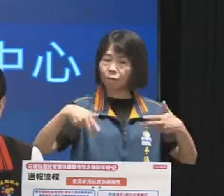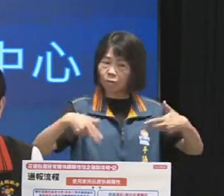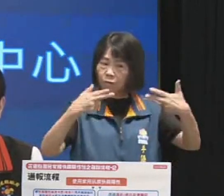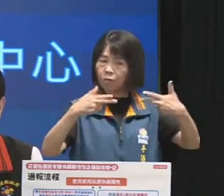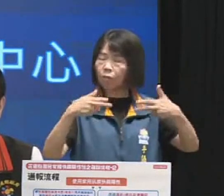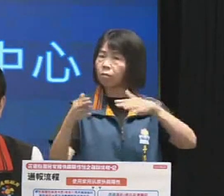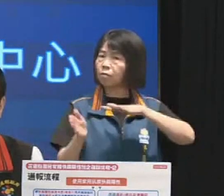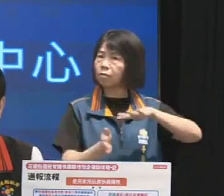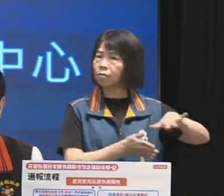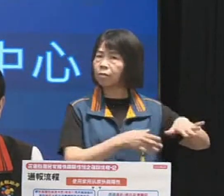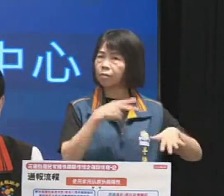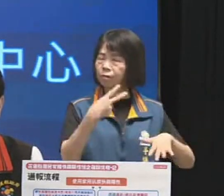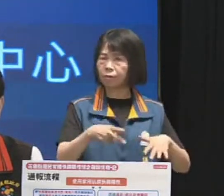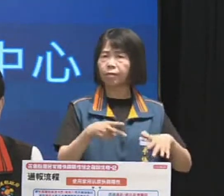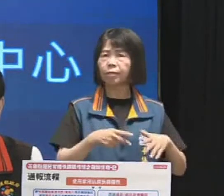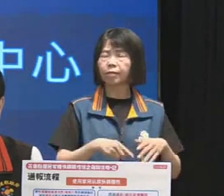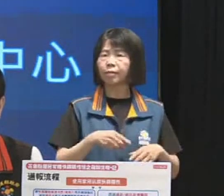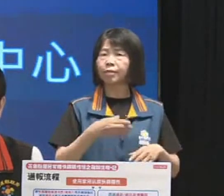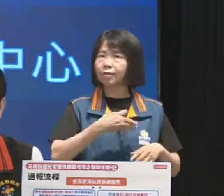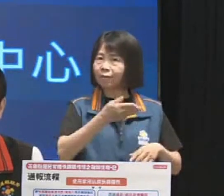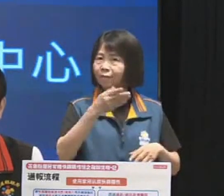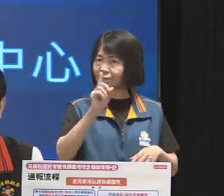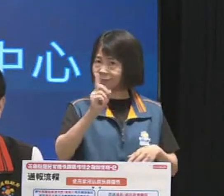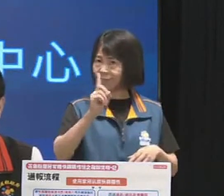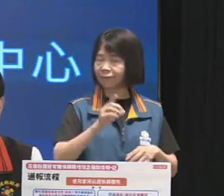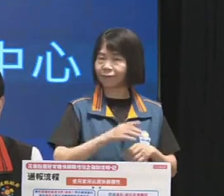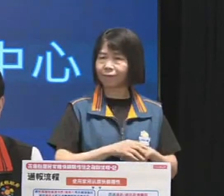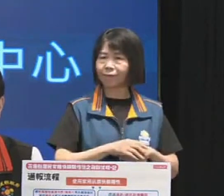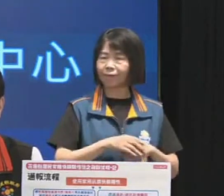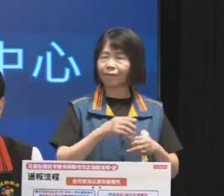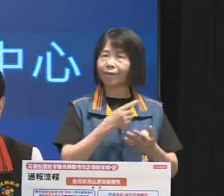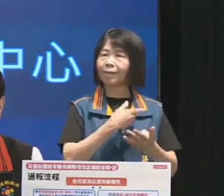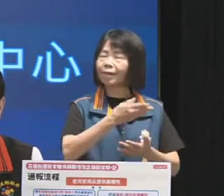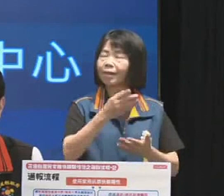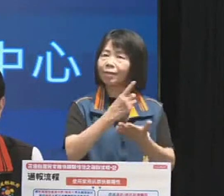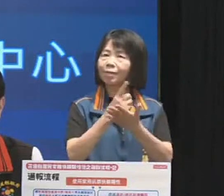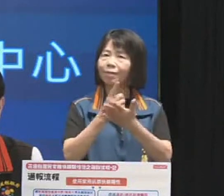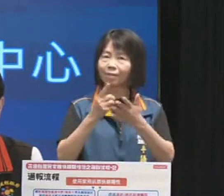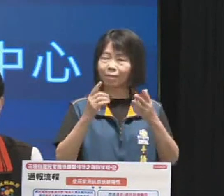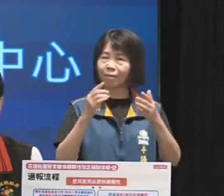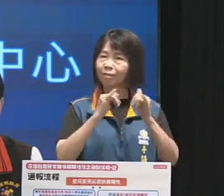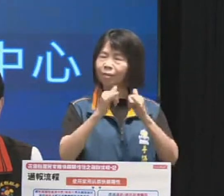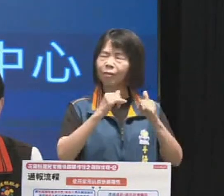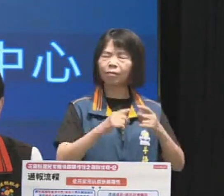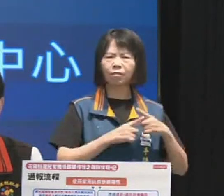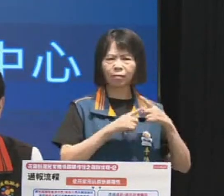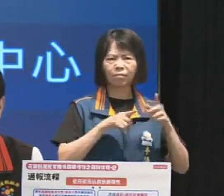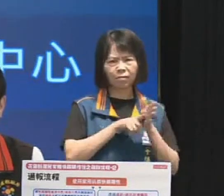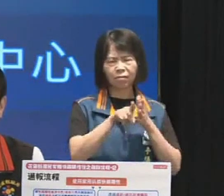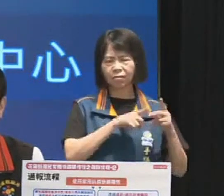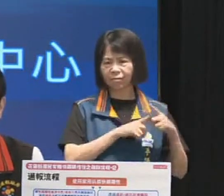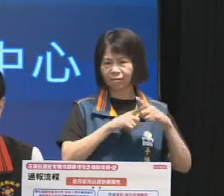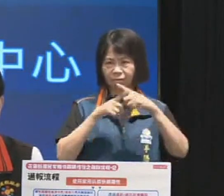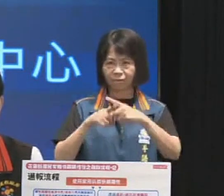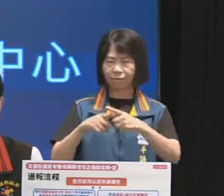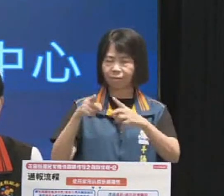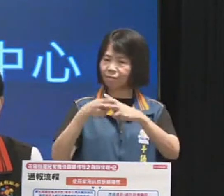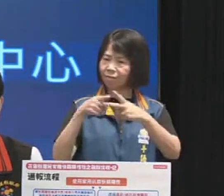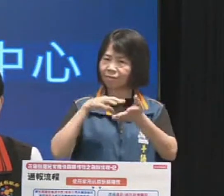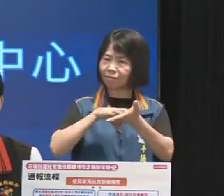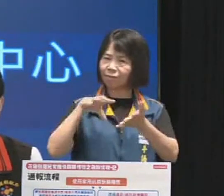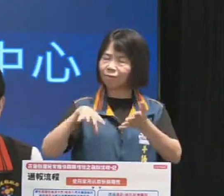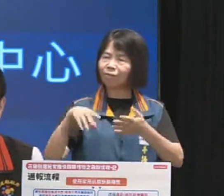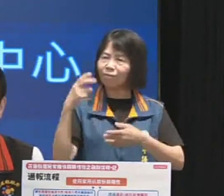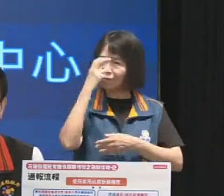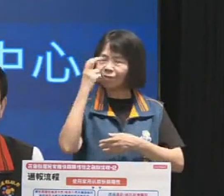供我们的乡亲到诊所直接看诊到诊所直接看诊所以我刚刚讲，我们比